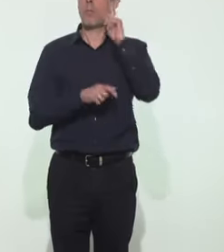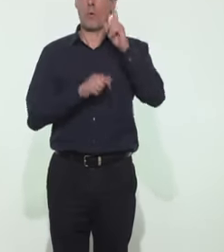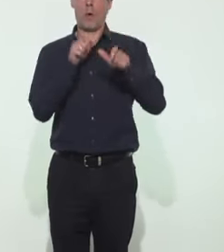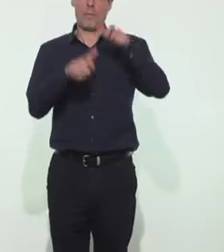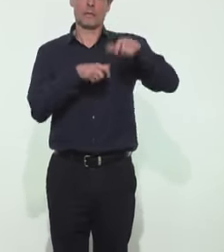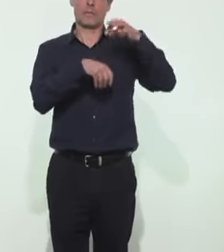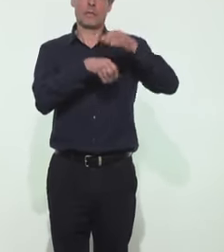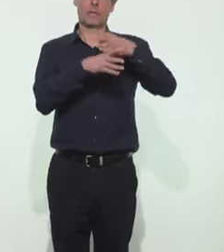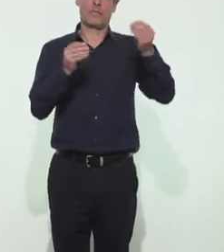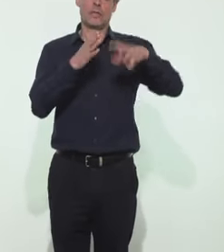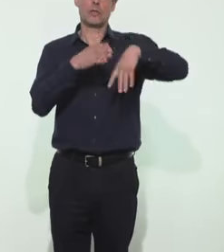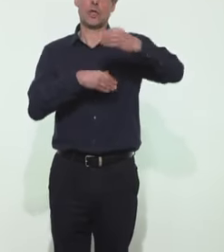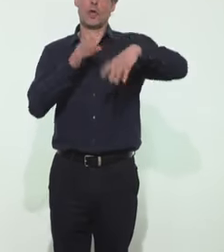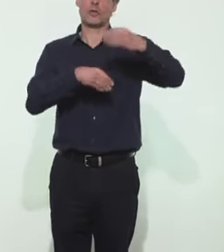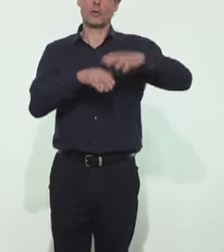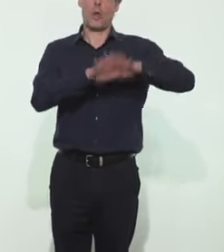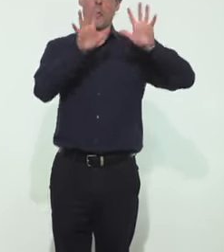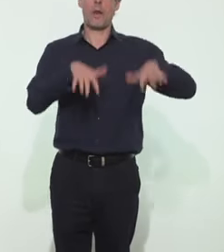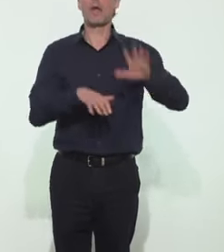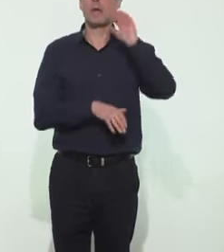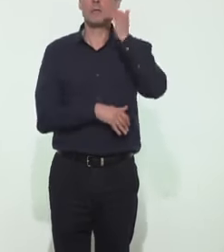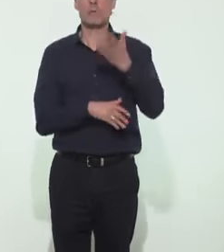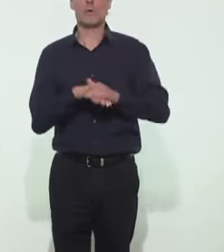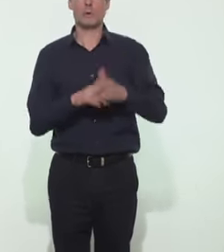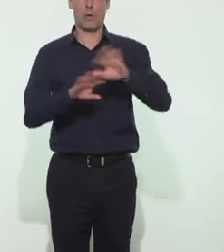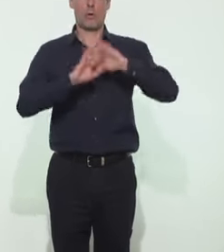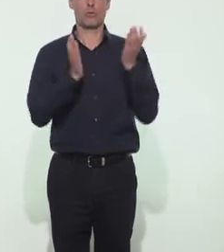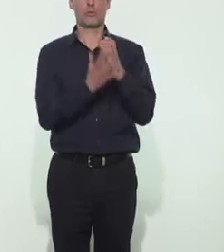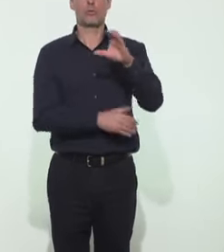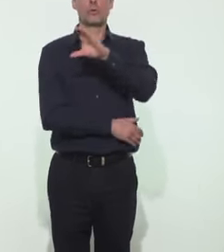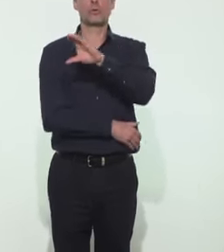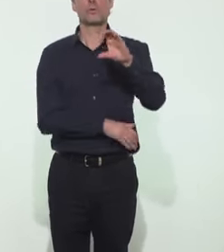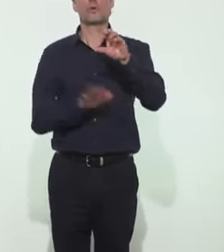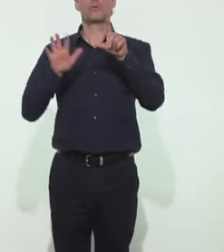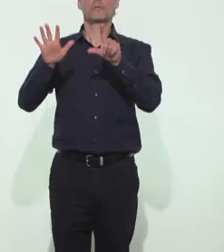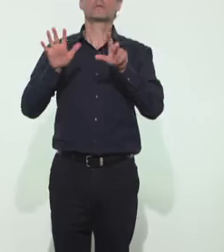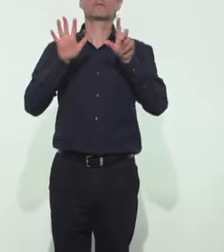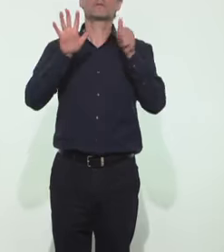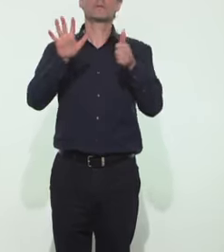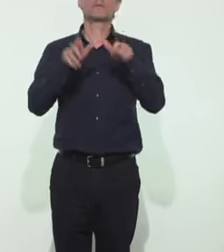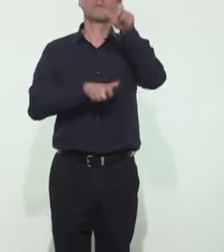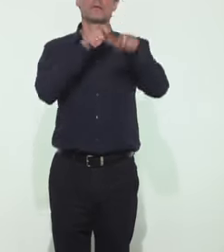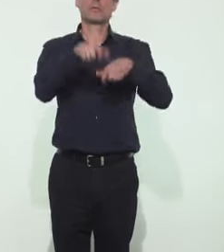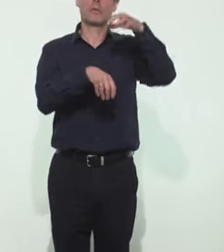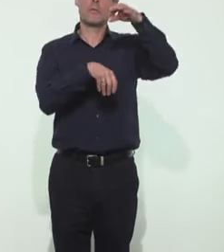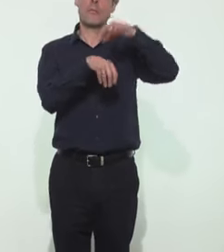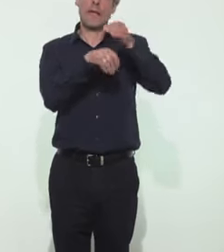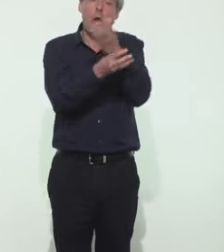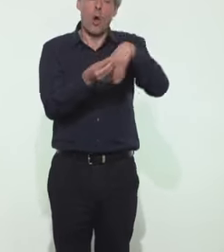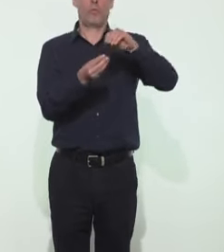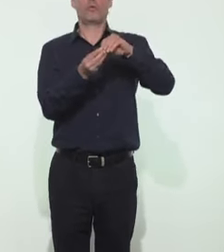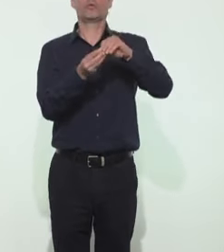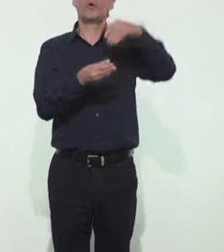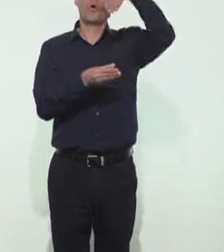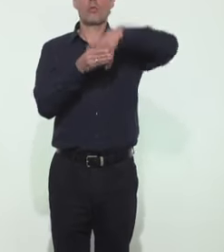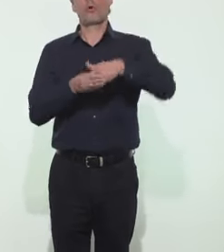nombreuses il et donc nécessaire finalement de prendre en charge 176 patients supplémentaires dans les